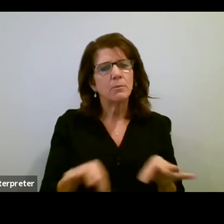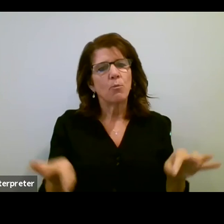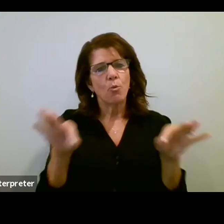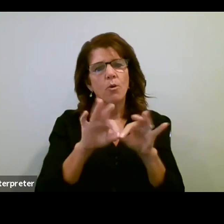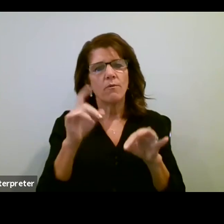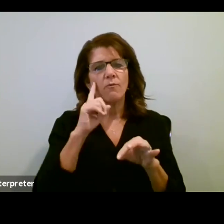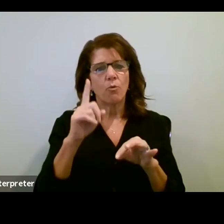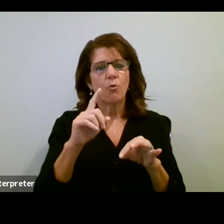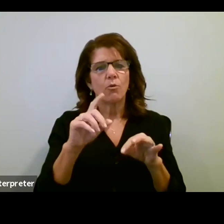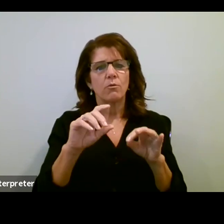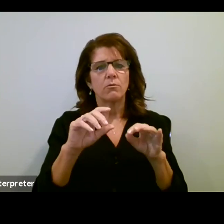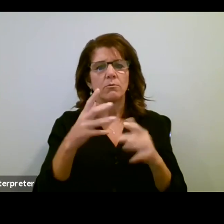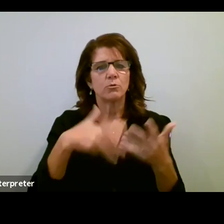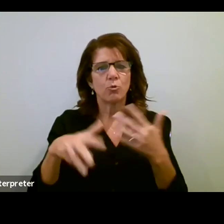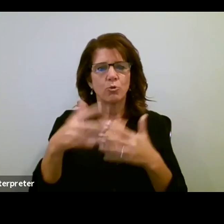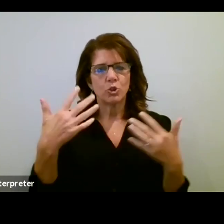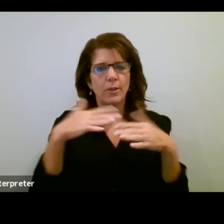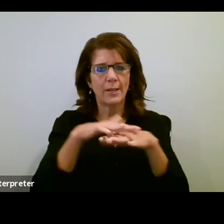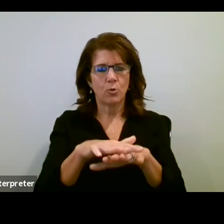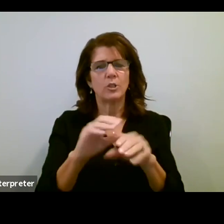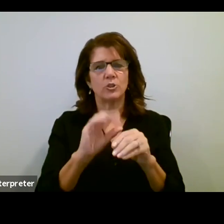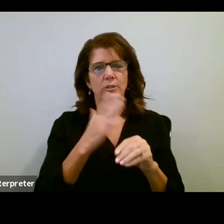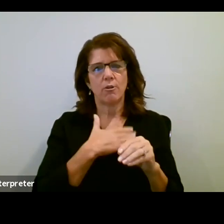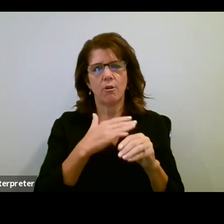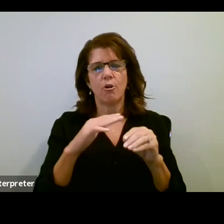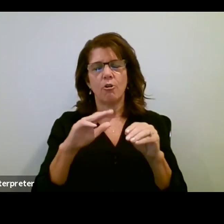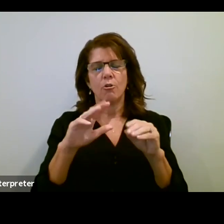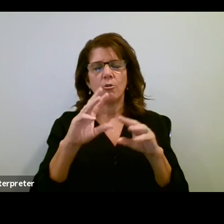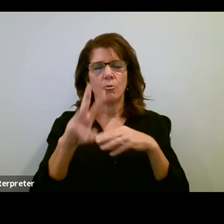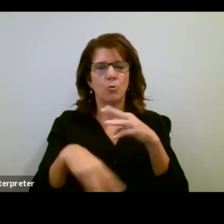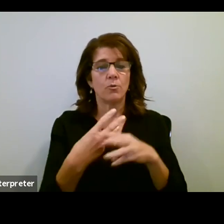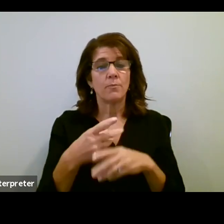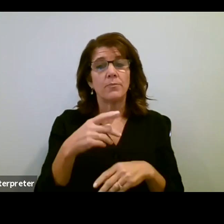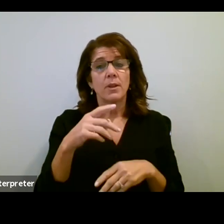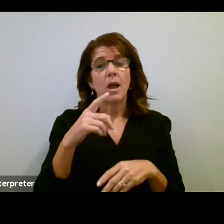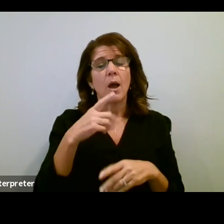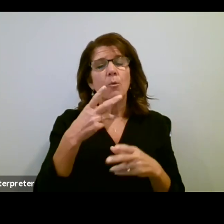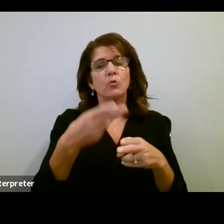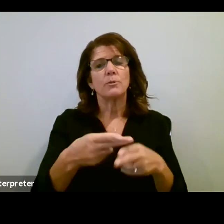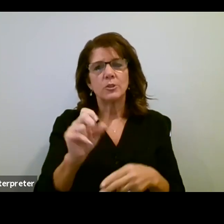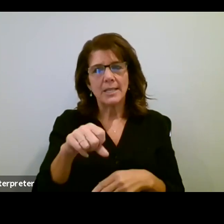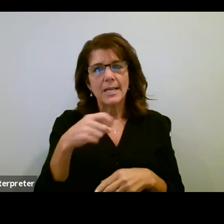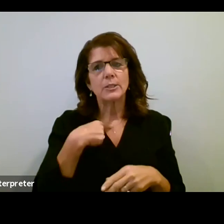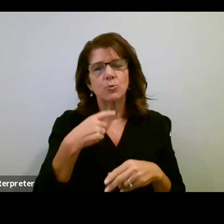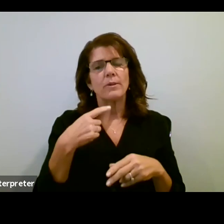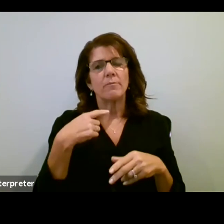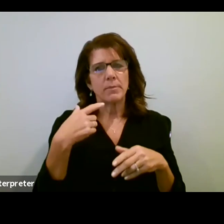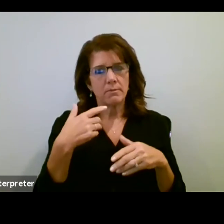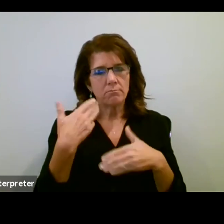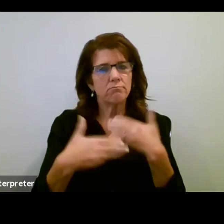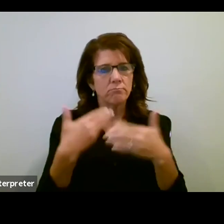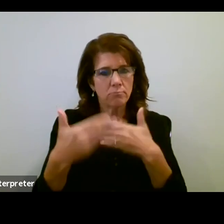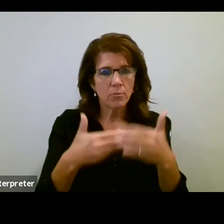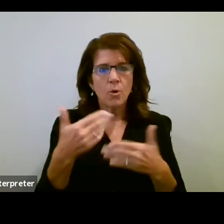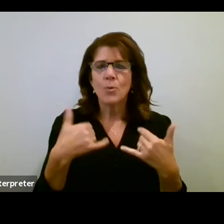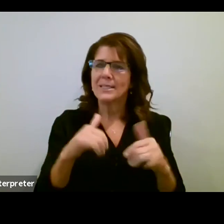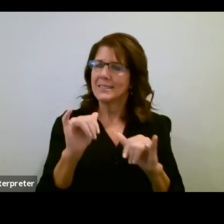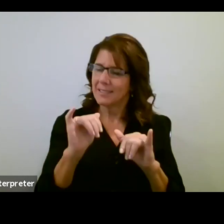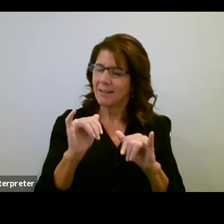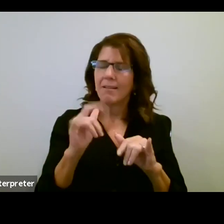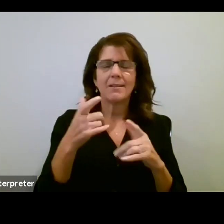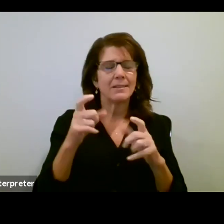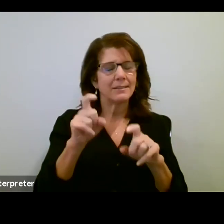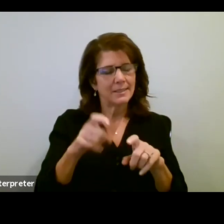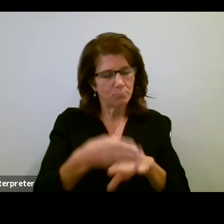no puedo dejar de mencionar que si bien hemos ido avanzando, aún nos queda mucho camino por recorrer. Siguen siendo muchos